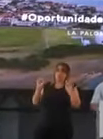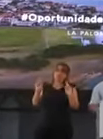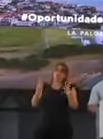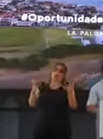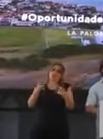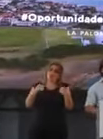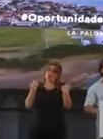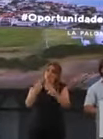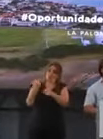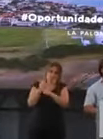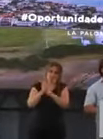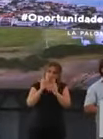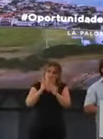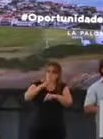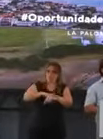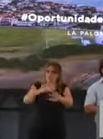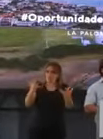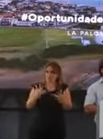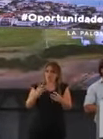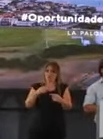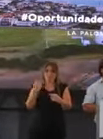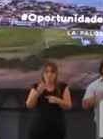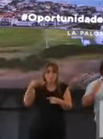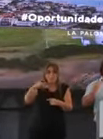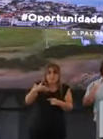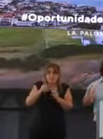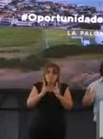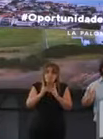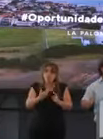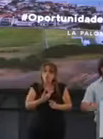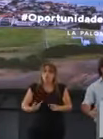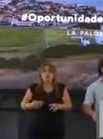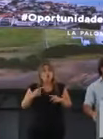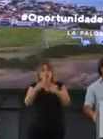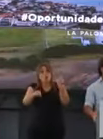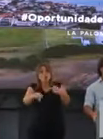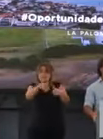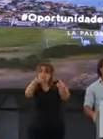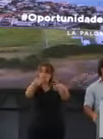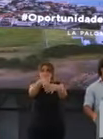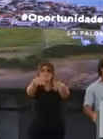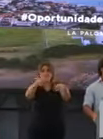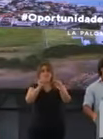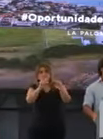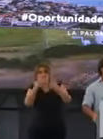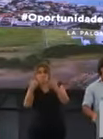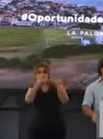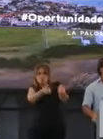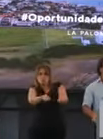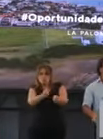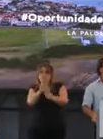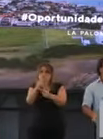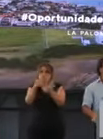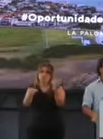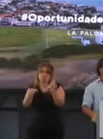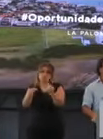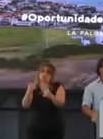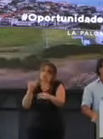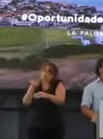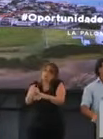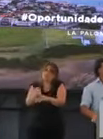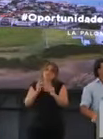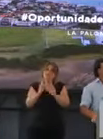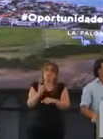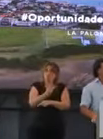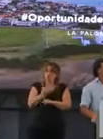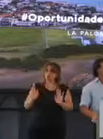En mayor o menor medida todos participaron en las cosas buenas que defenderán, pero también en las malas.